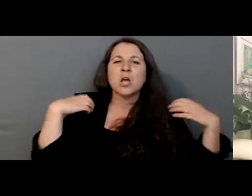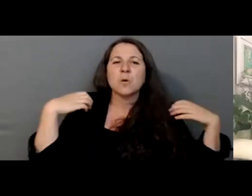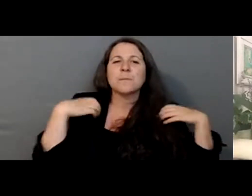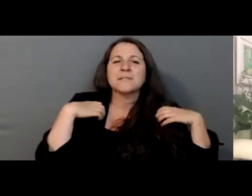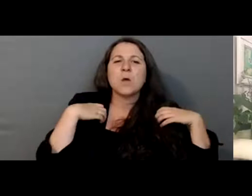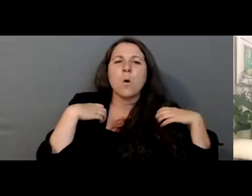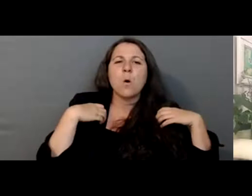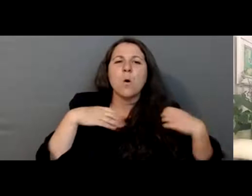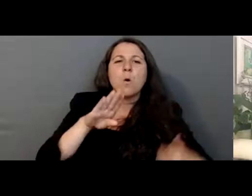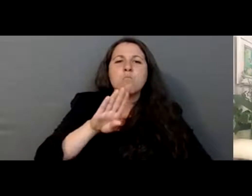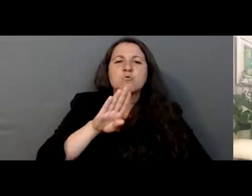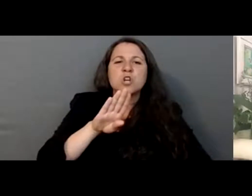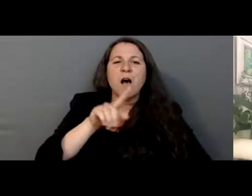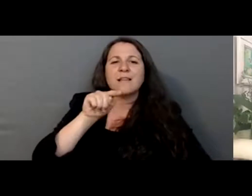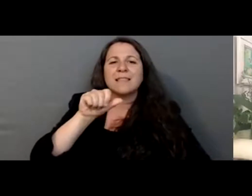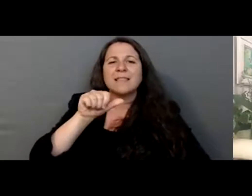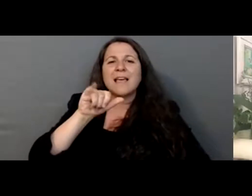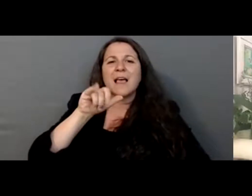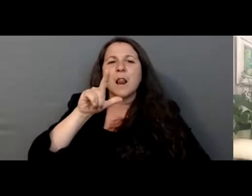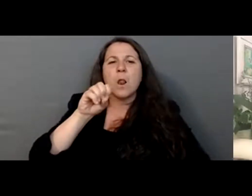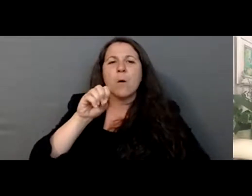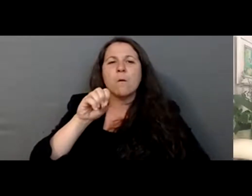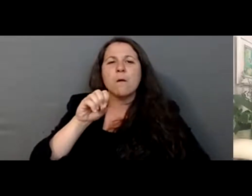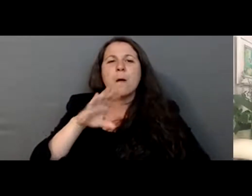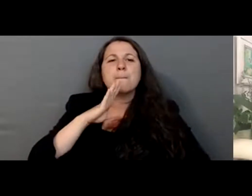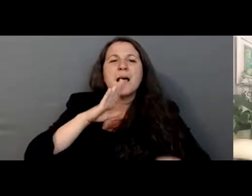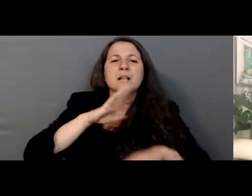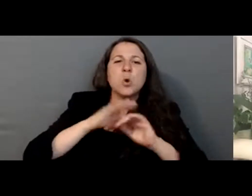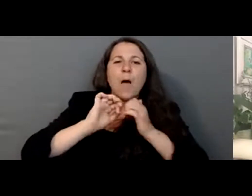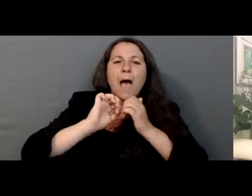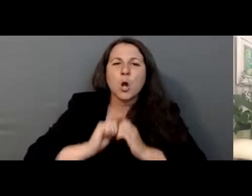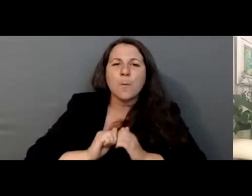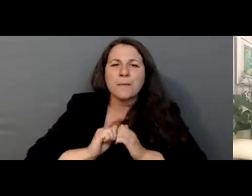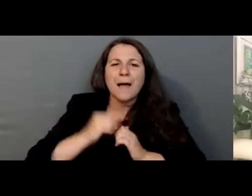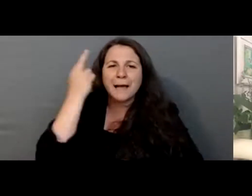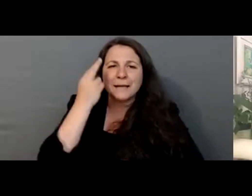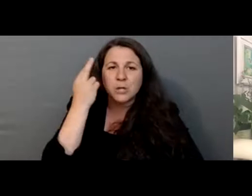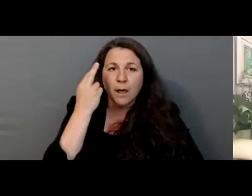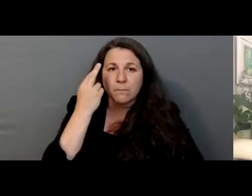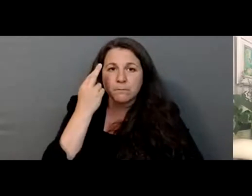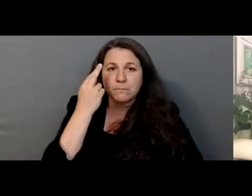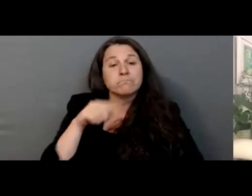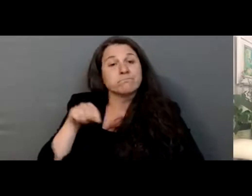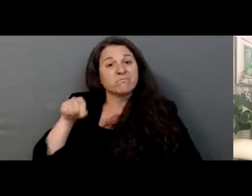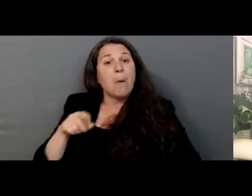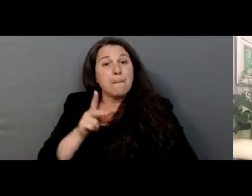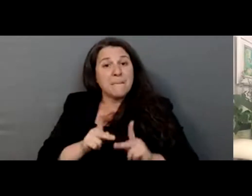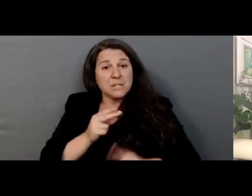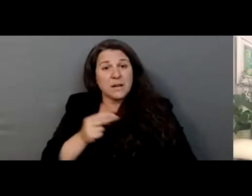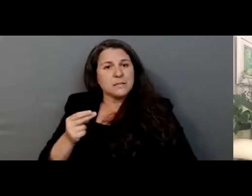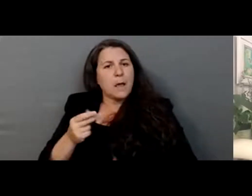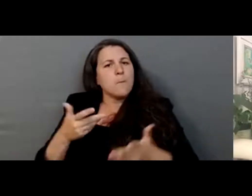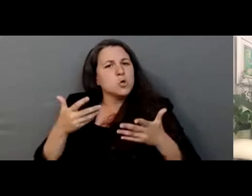Bouchard-Taylor qu'on parlait d'accommodements raisonnables. Mais les accommodements raisonnables sont souvent faits par des personnes à son handicap pour un milieu de travail, pour des